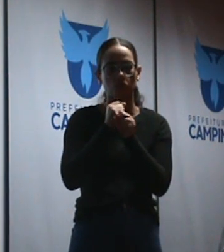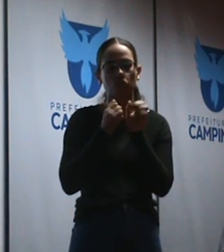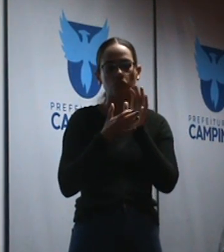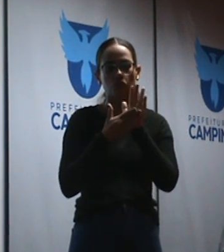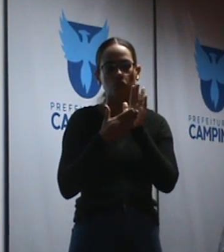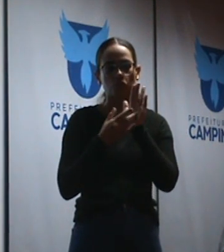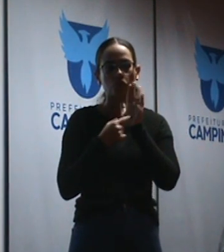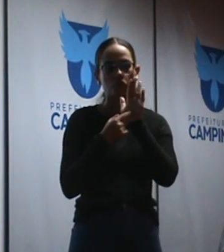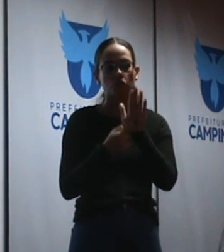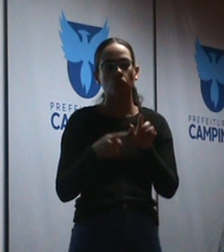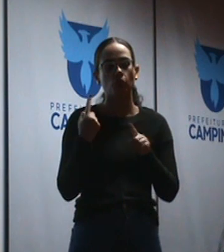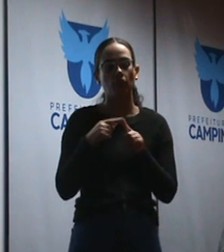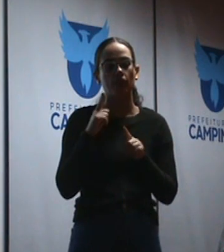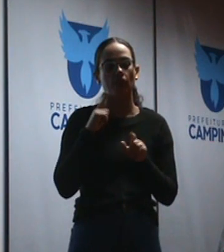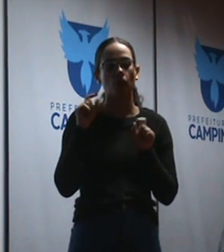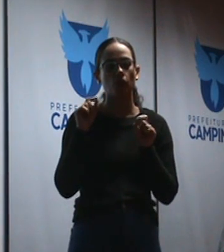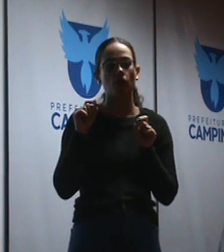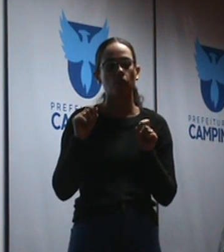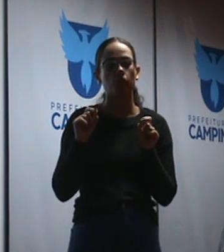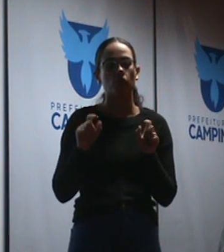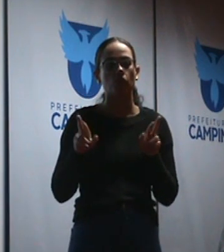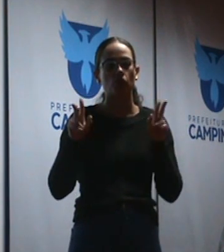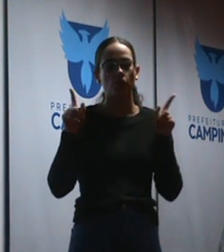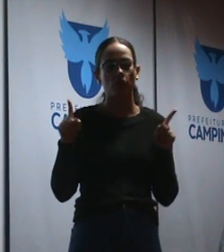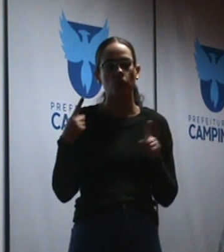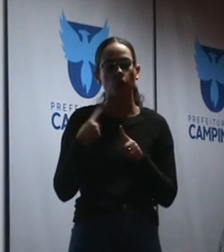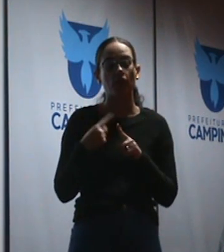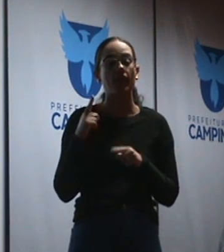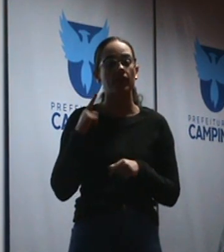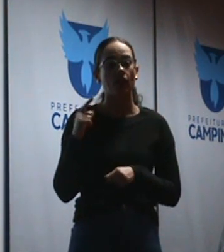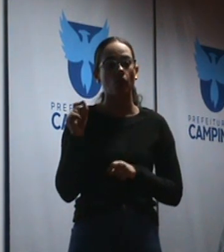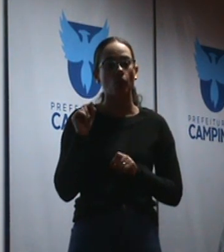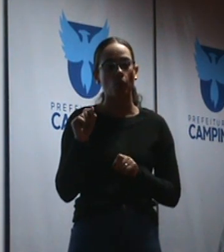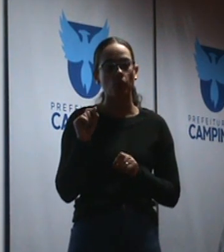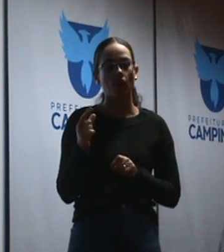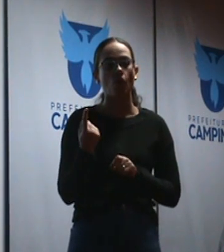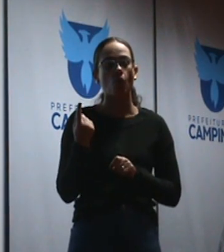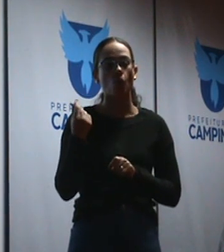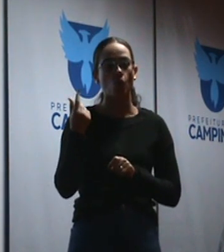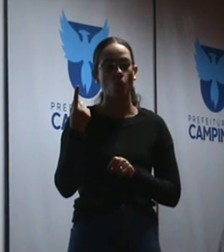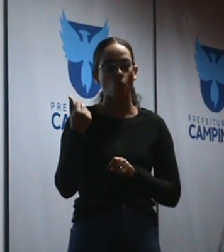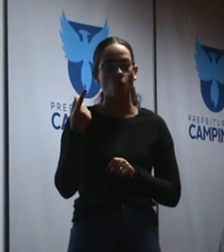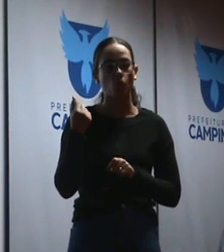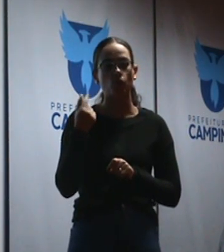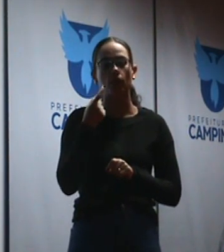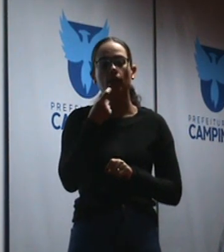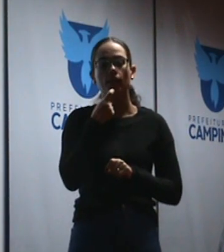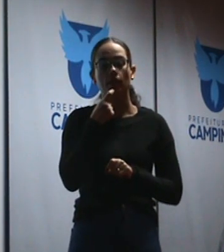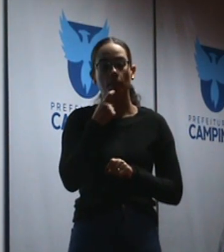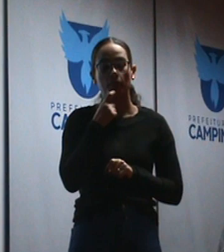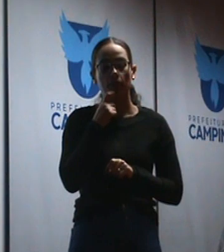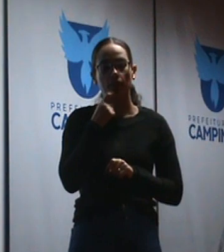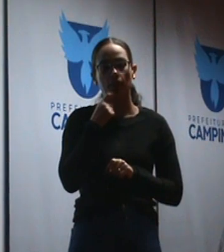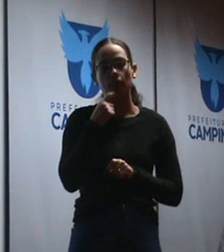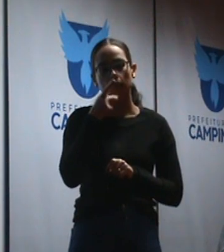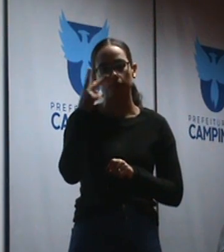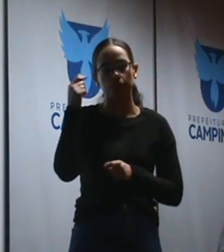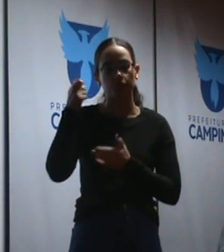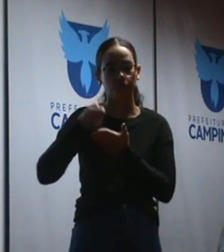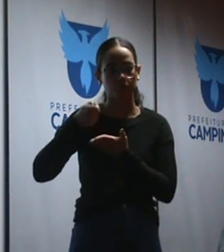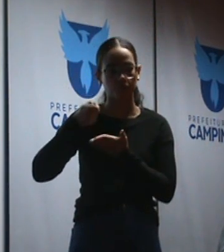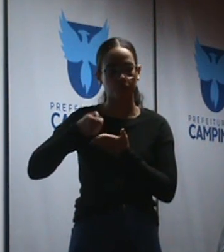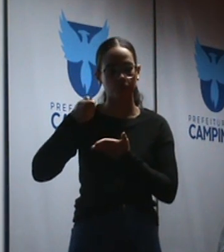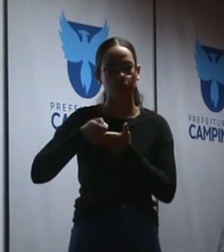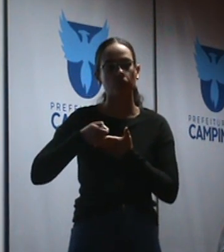uma diferença, existe um custo que Campinas assume, que é fruto